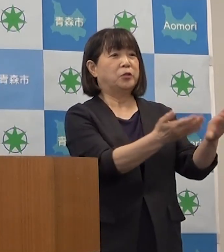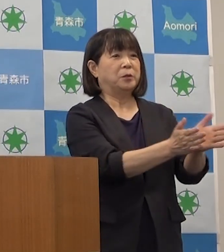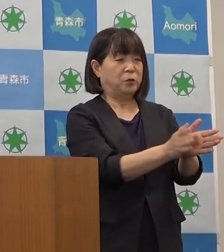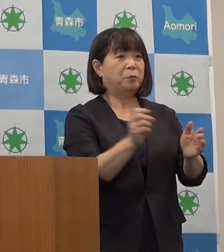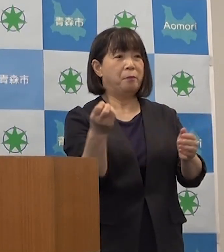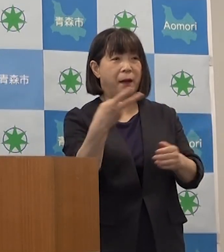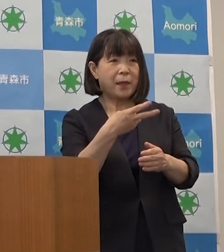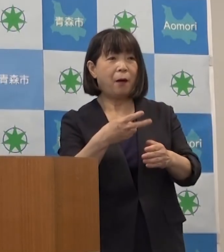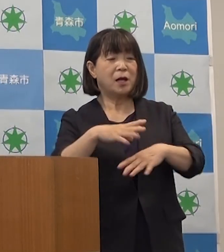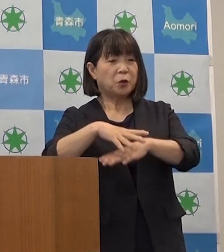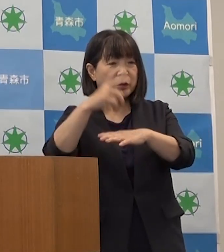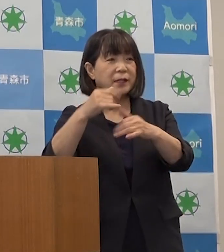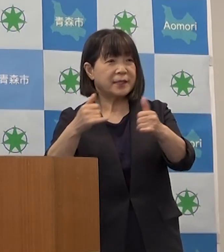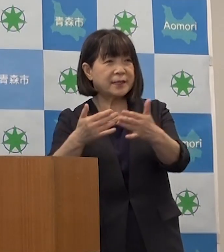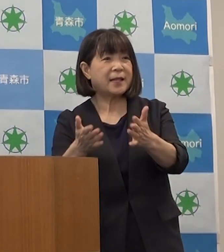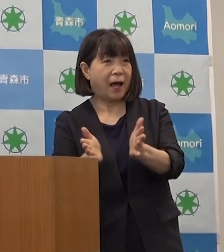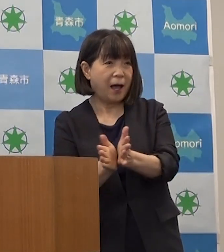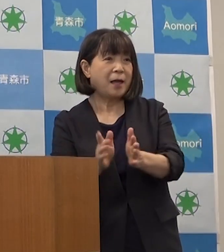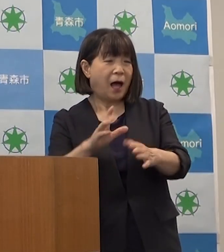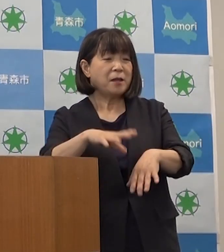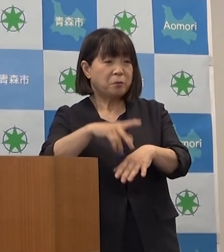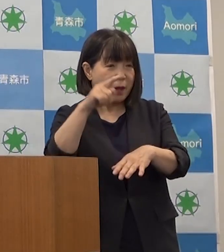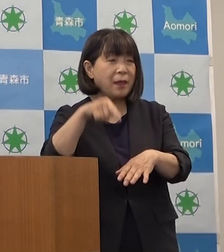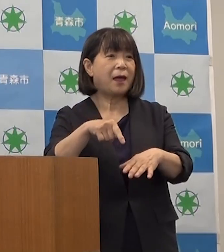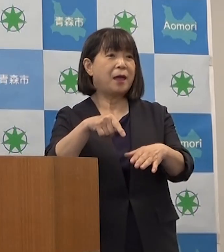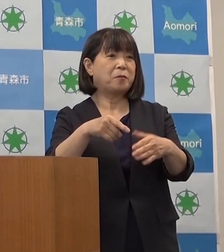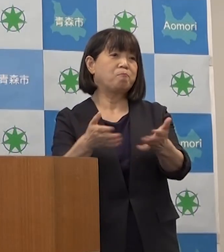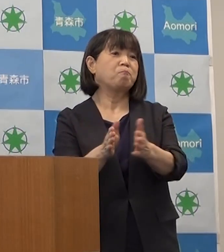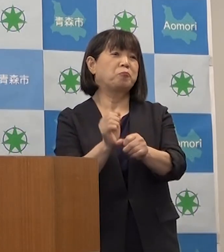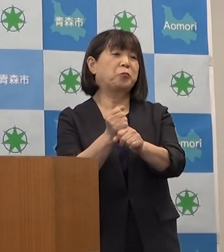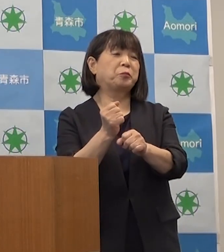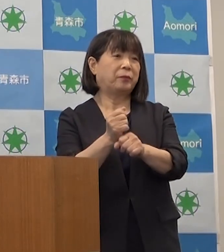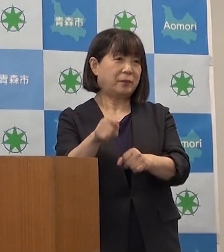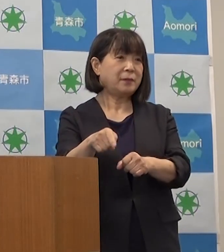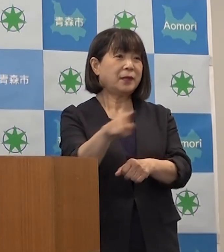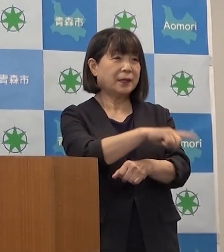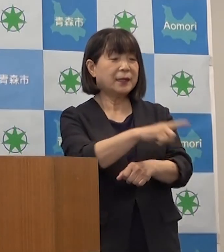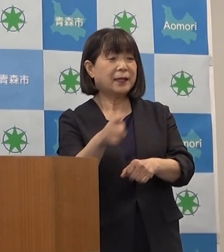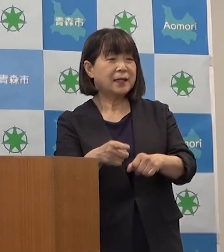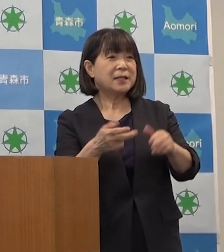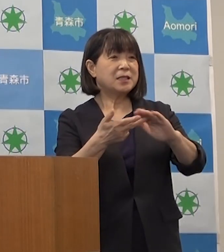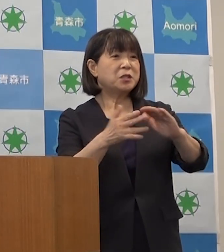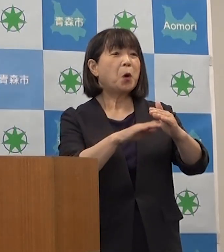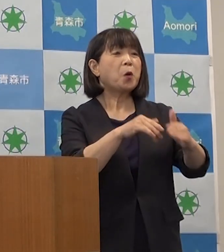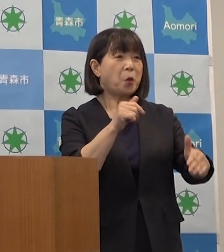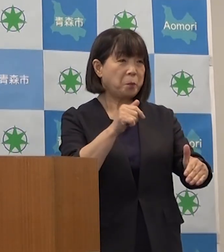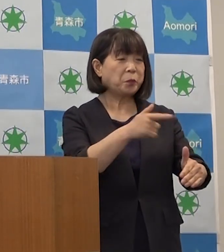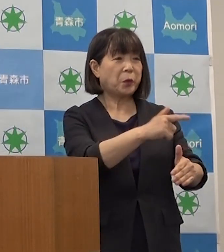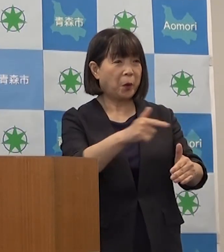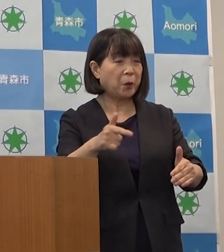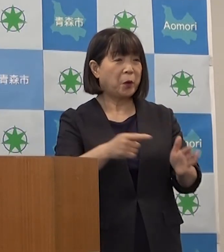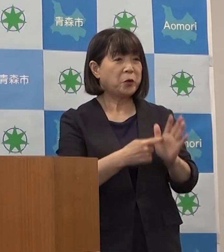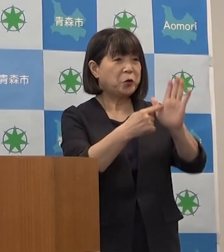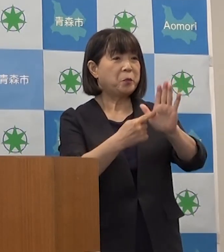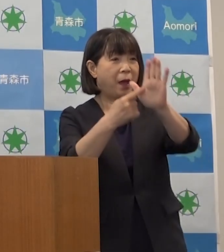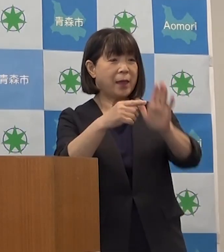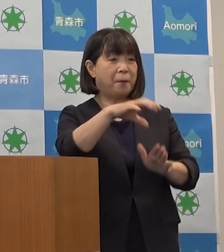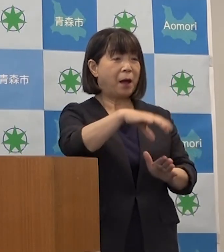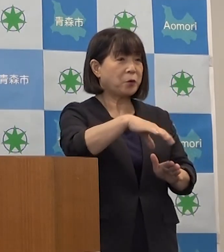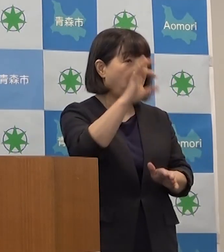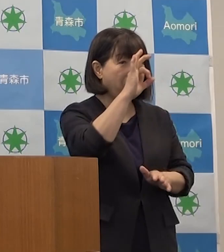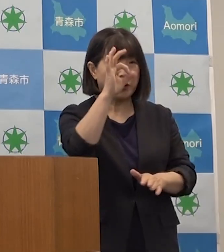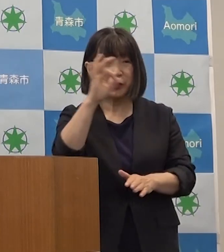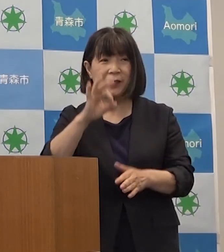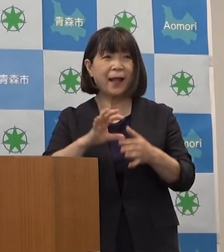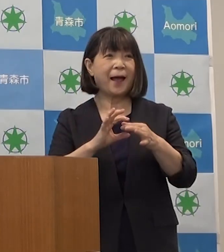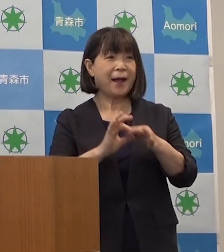1日でコースを巡るビギナー部門を新たに設けて各市町村の名所や面積などを巡りながら豊かな自